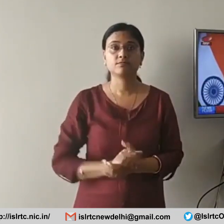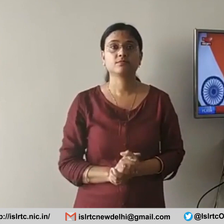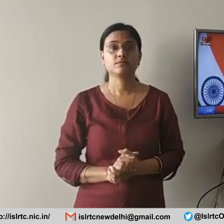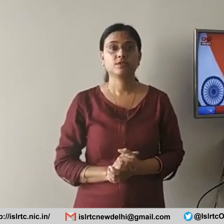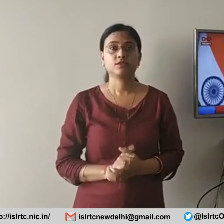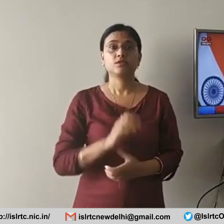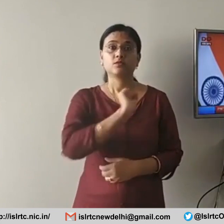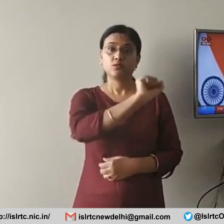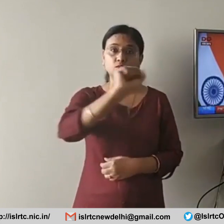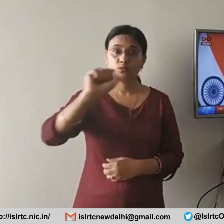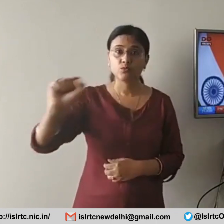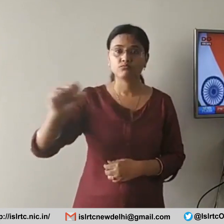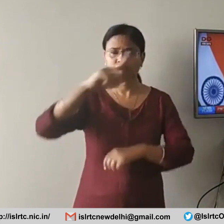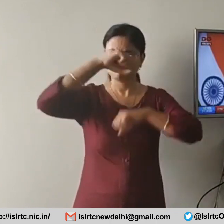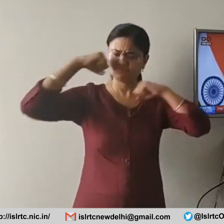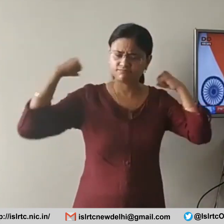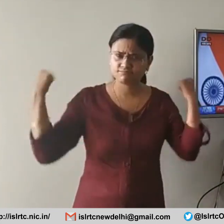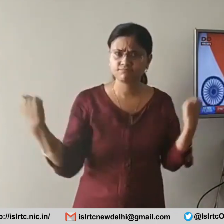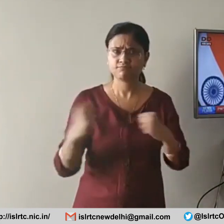आपके त्याग की वजह से